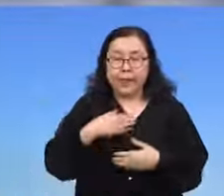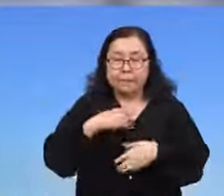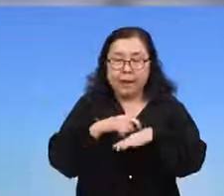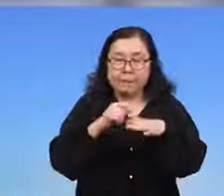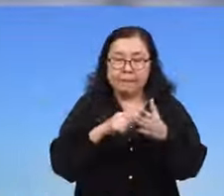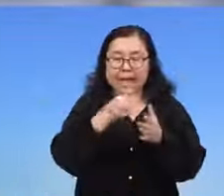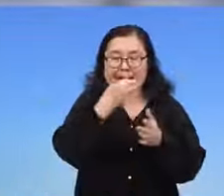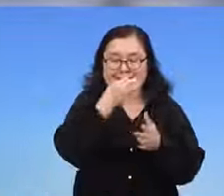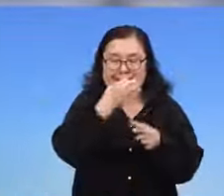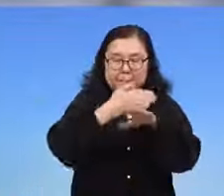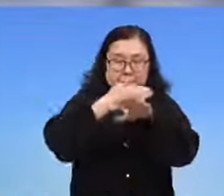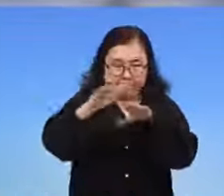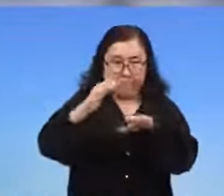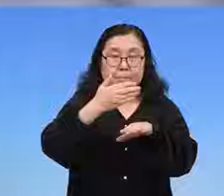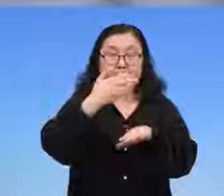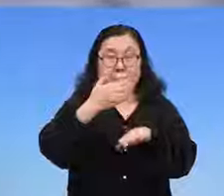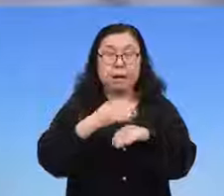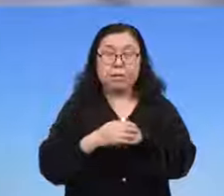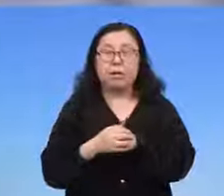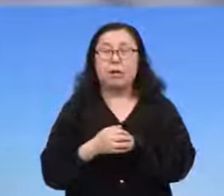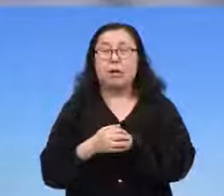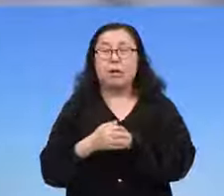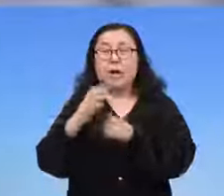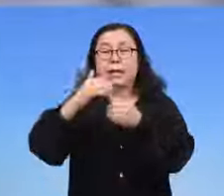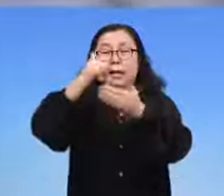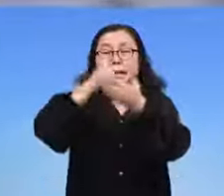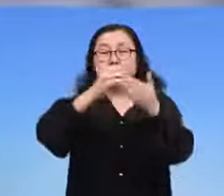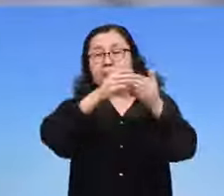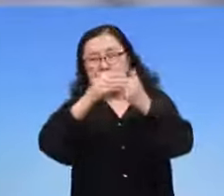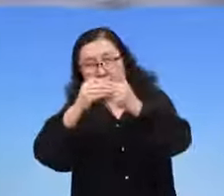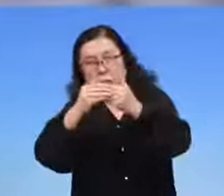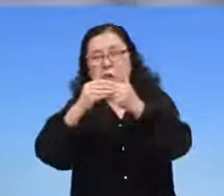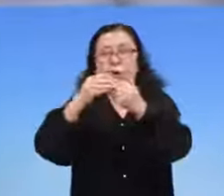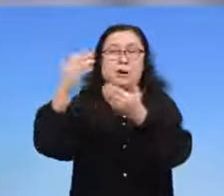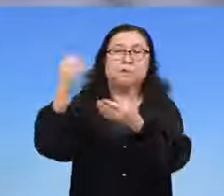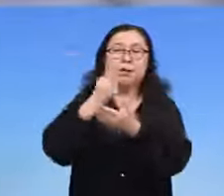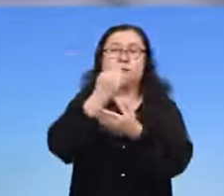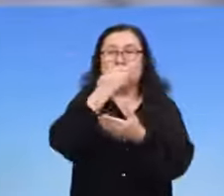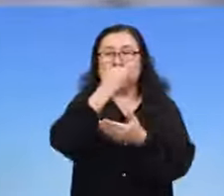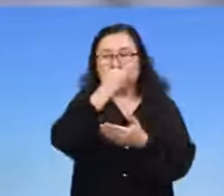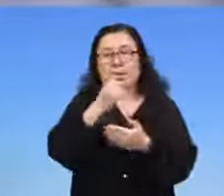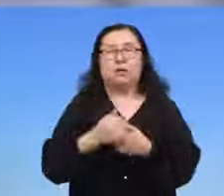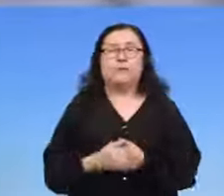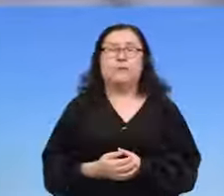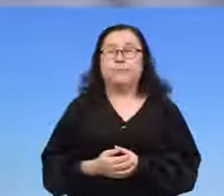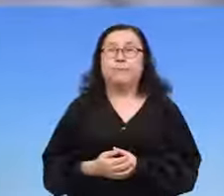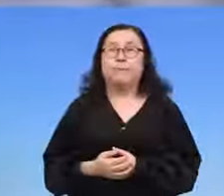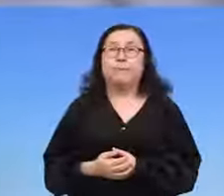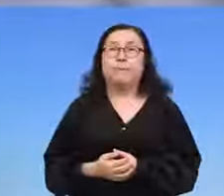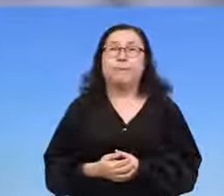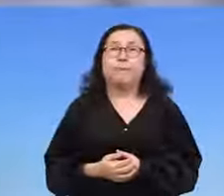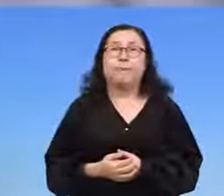탐욕을 몰아내고, 그래야 하나님의 가이드를 받을 수 있다는 것입니다.